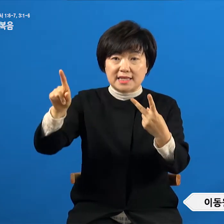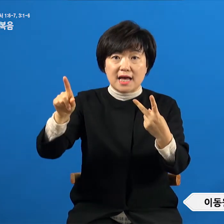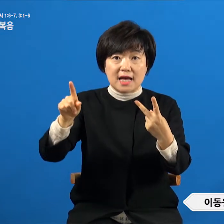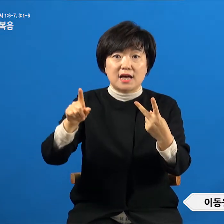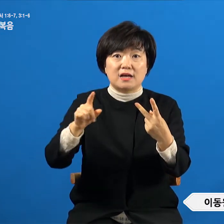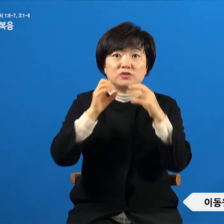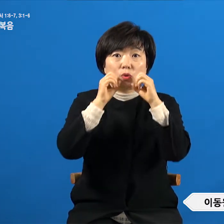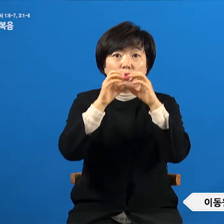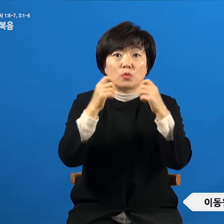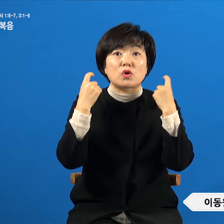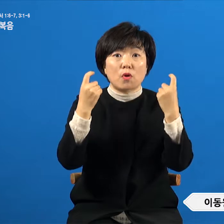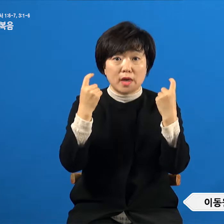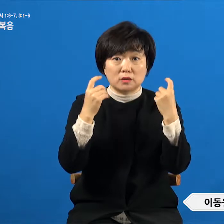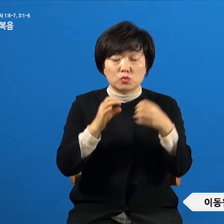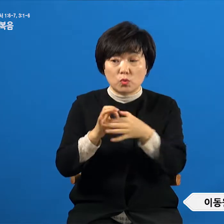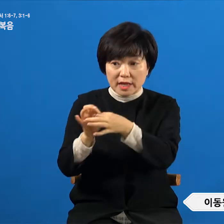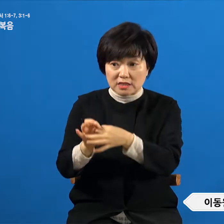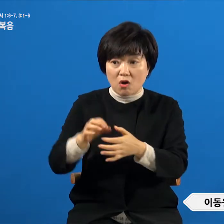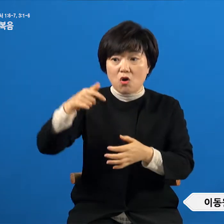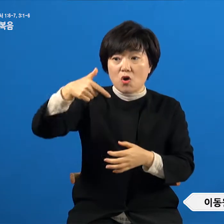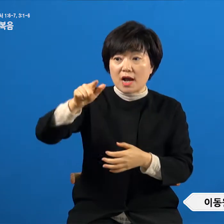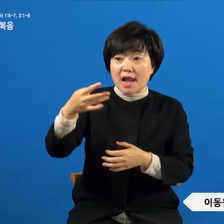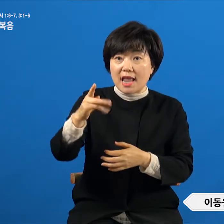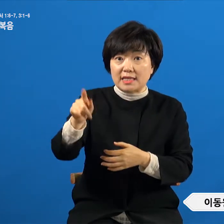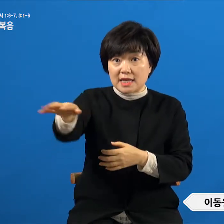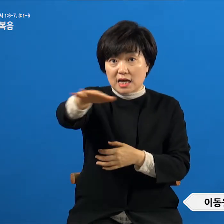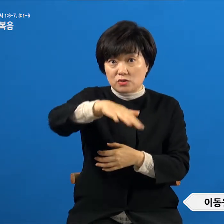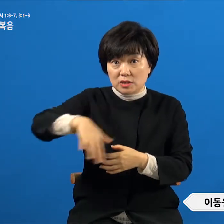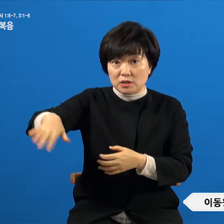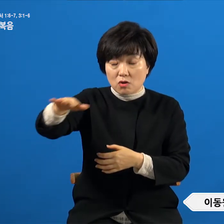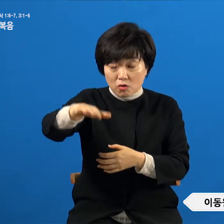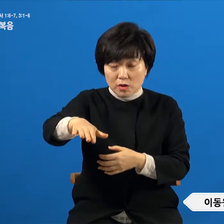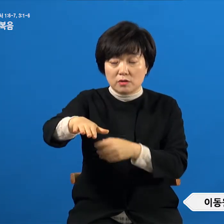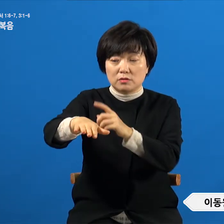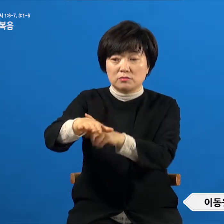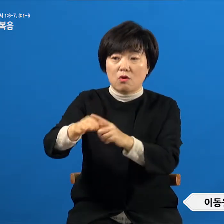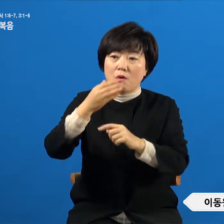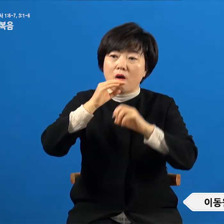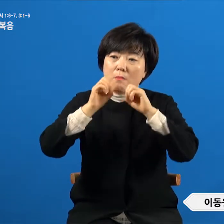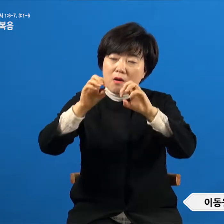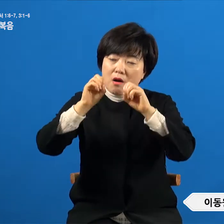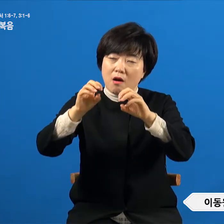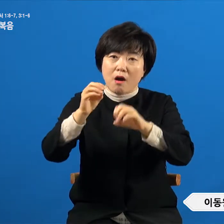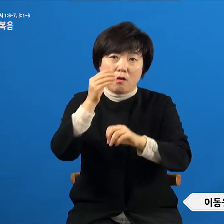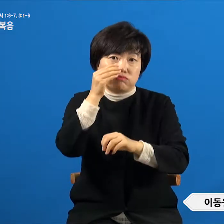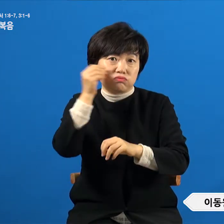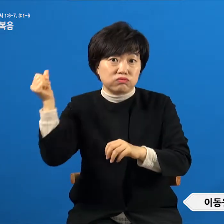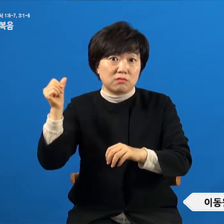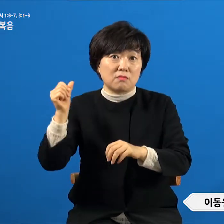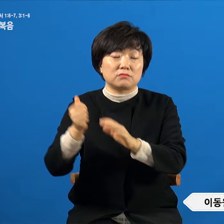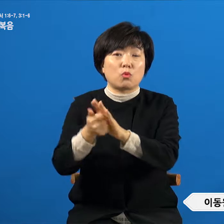통해서 이 갈라디아 지방에서 괄목할 만한 전도의 열매를 거두게 됩니다.